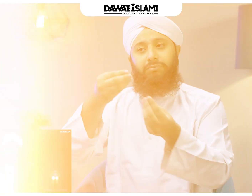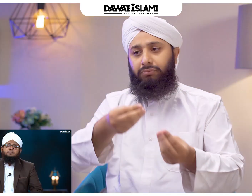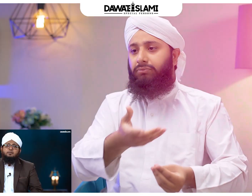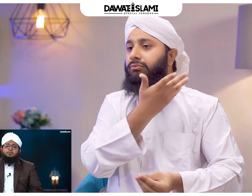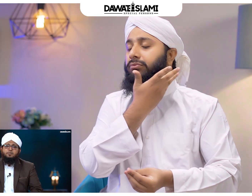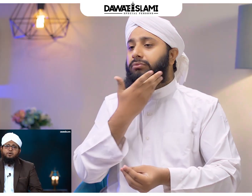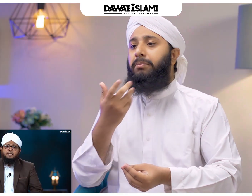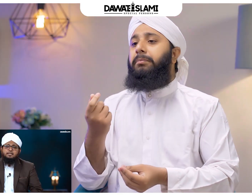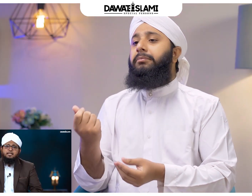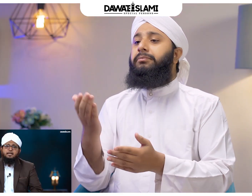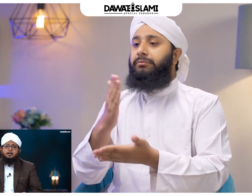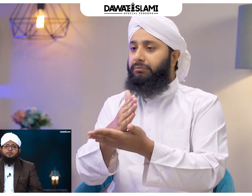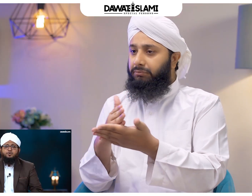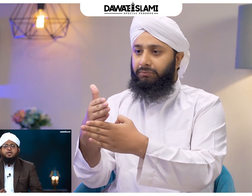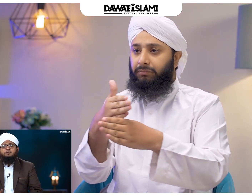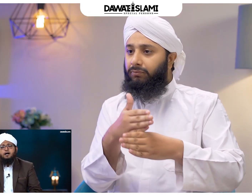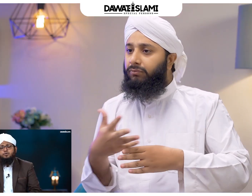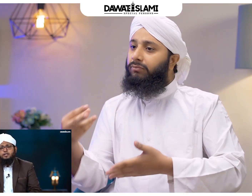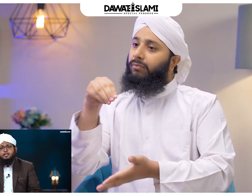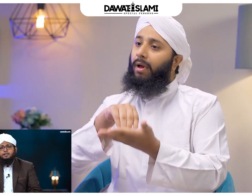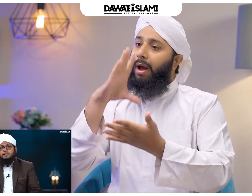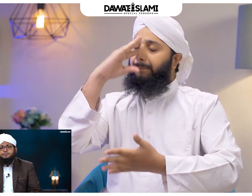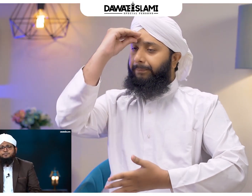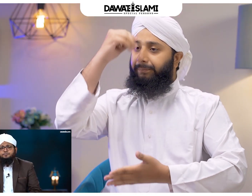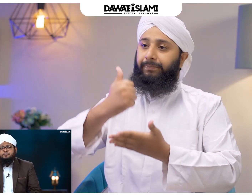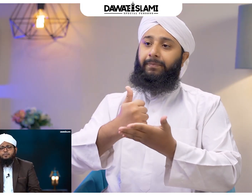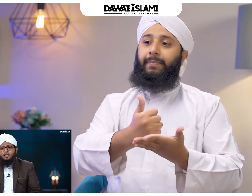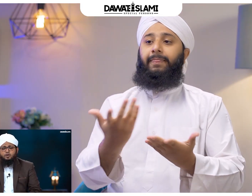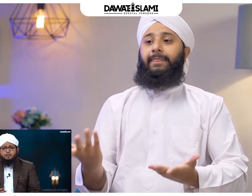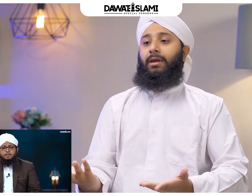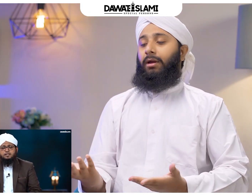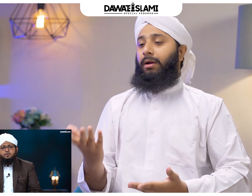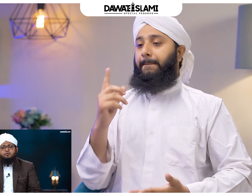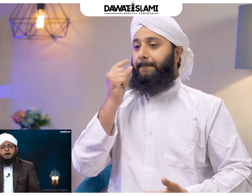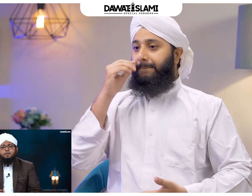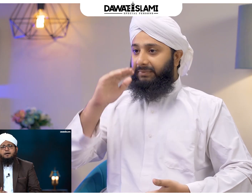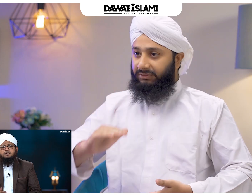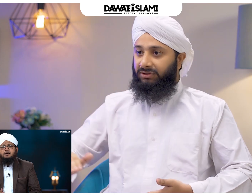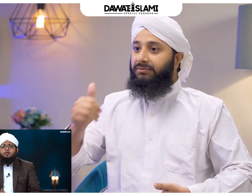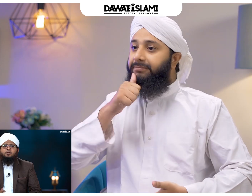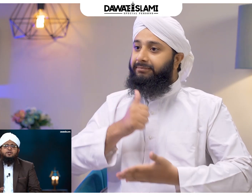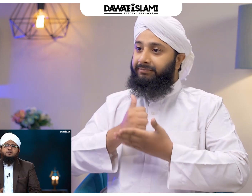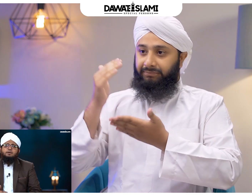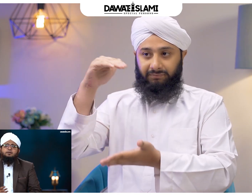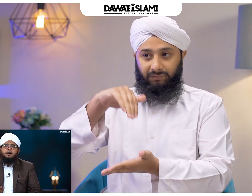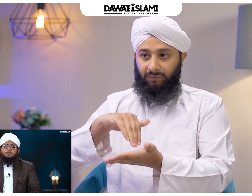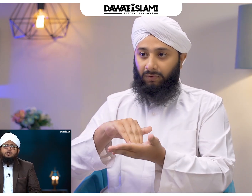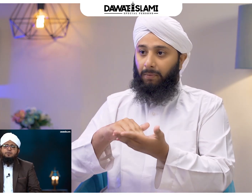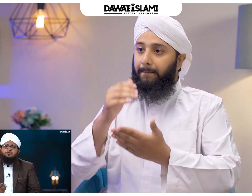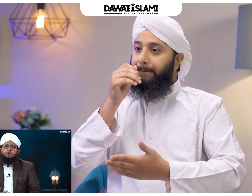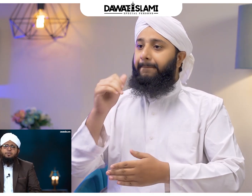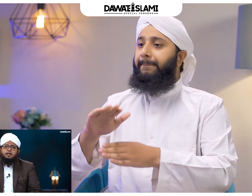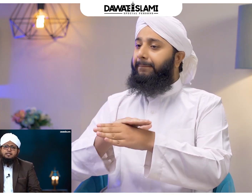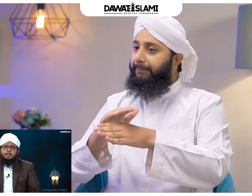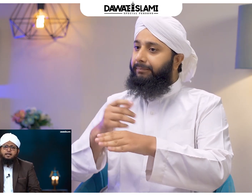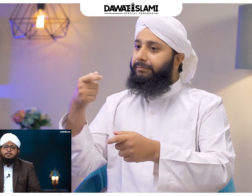उसके आपस में कोई पैसे तय कर लें, वो जो है वो माँ को दे दे। और जब बच्चे जो है वो बाप के पास आ जाएंगे तो अंडरस्टूड सी बात है बाप ही जो है वो